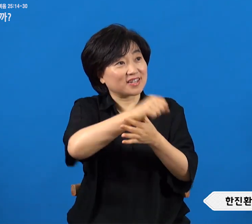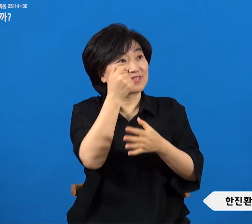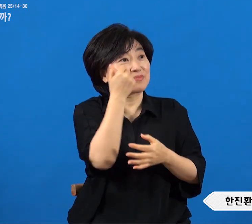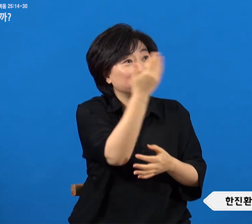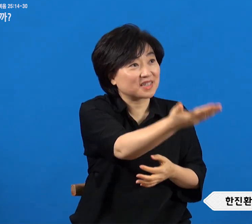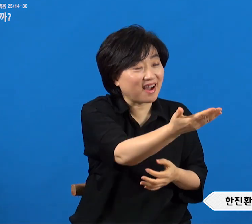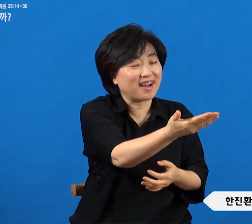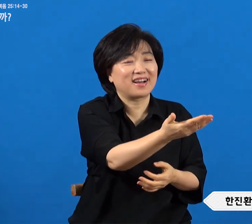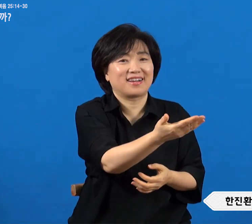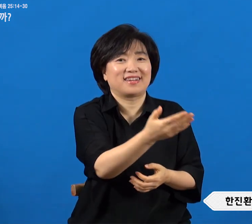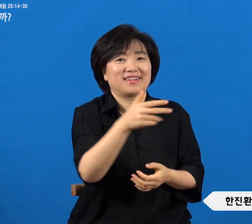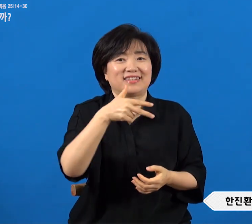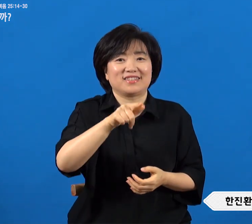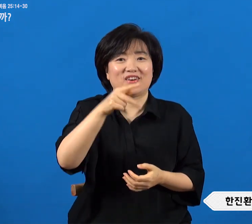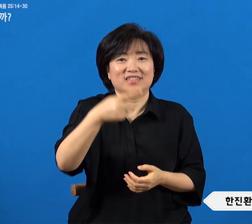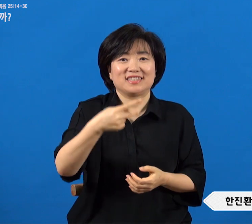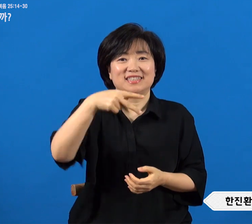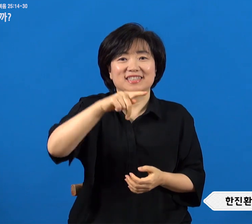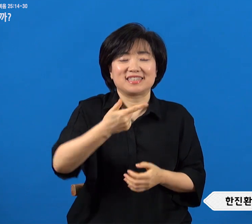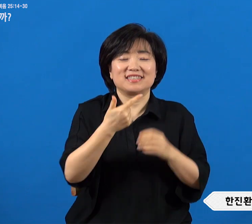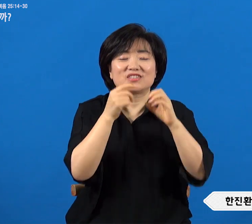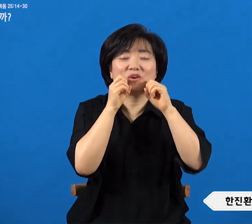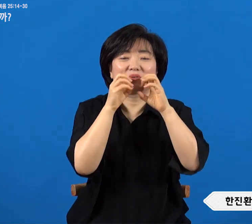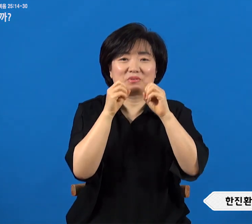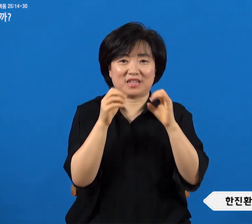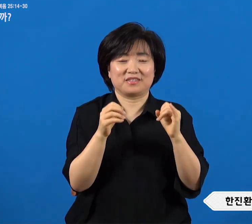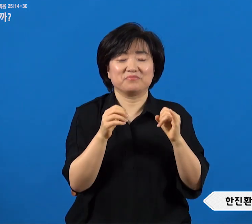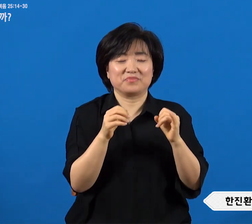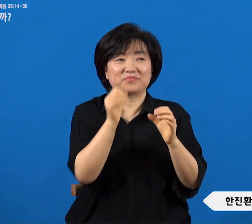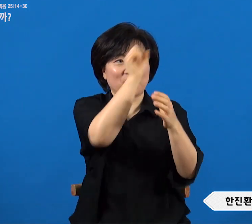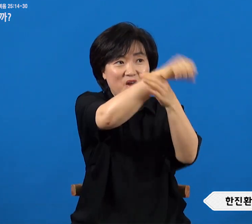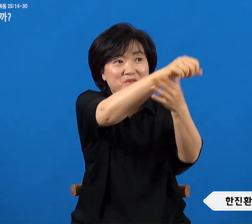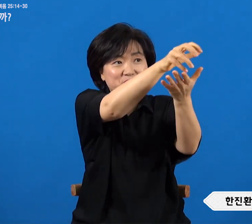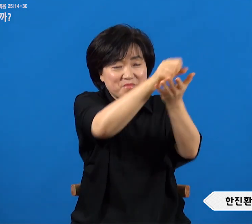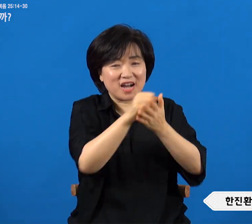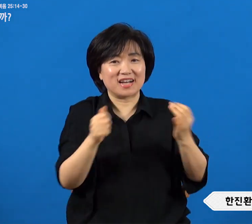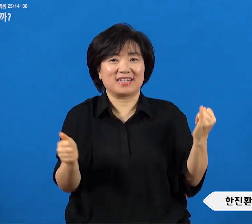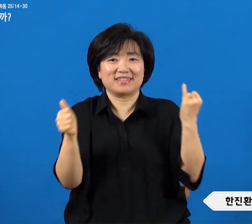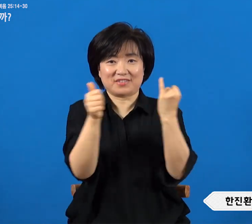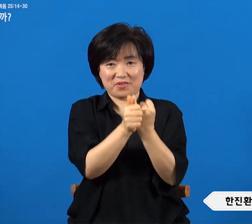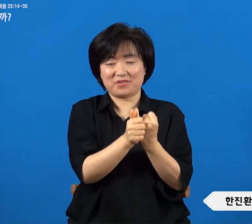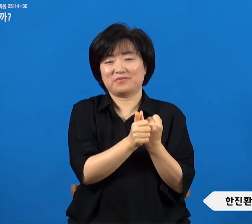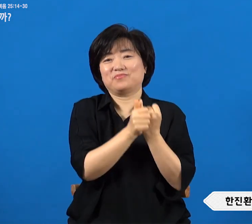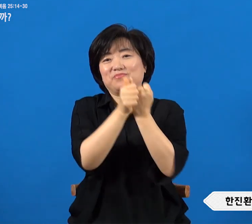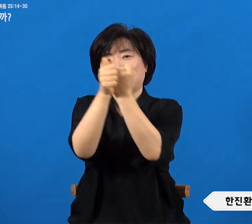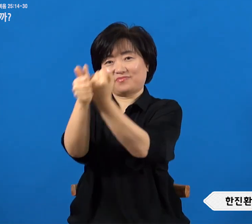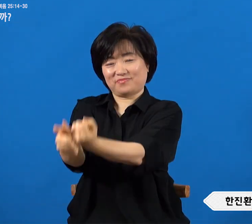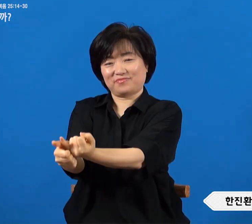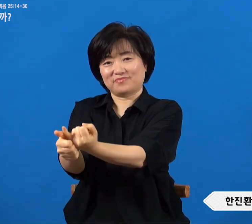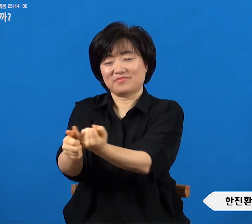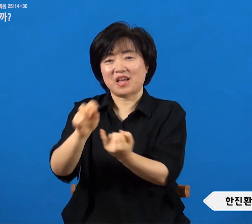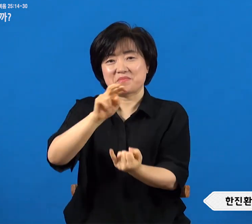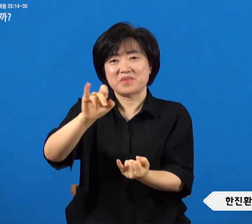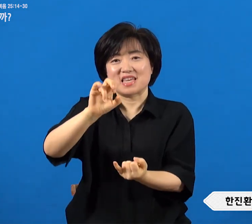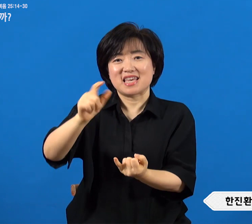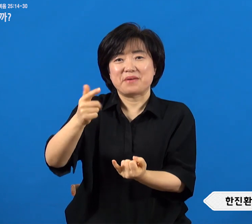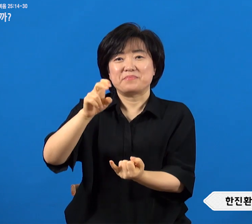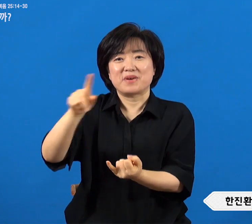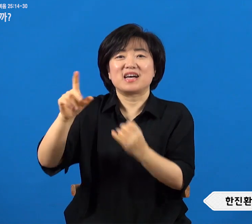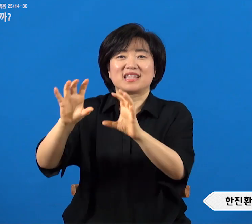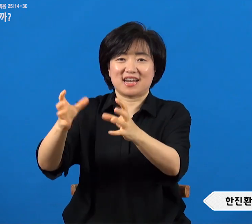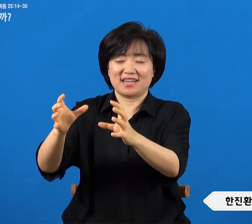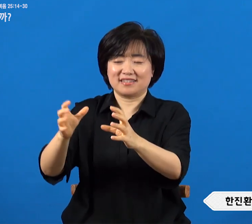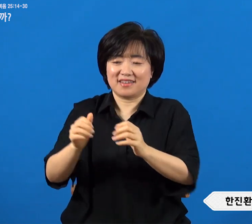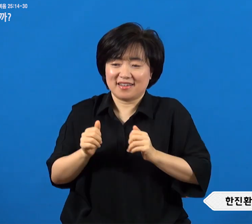저더슨 선교사는 결국 허락을 받고 앤과 결혼을 해서 미얀마로 갔습니다. 그곳에서